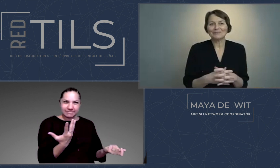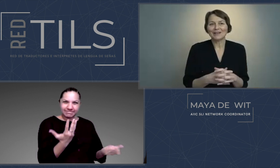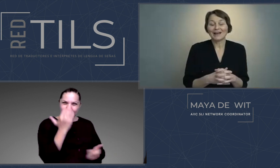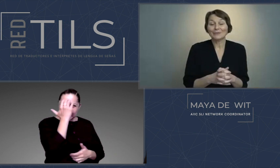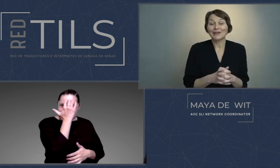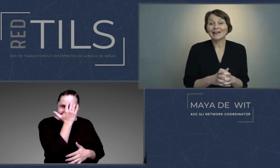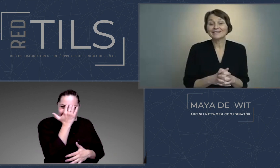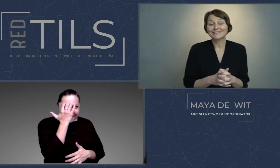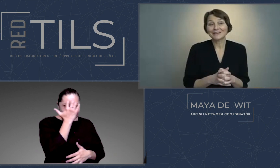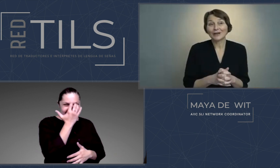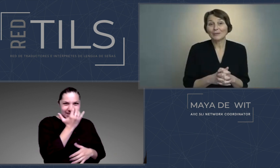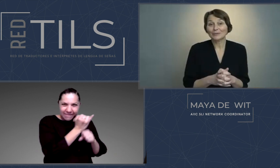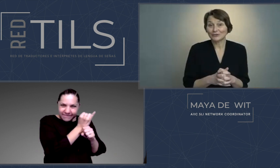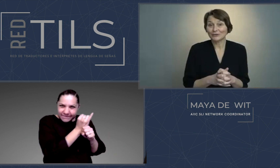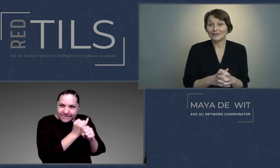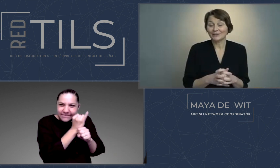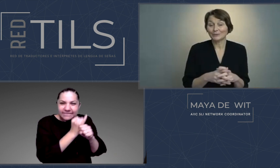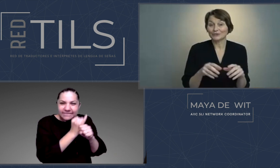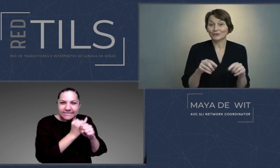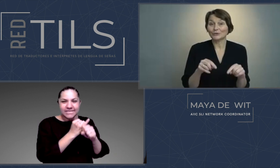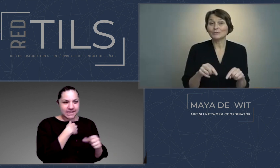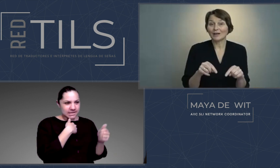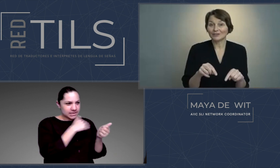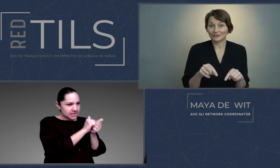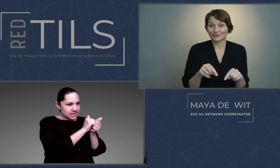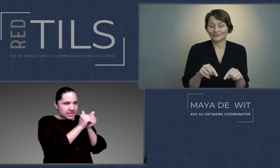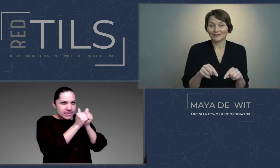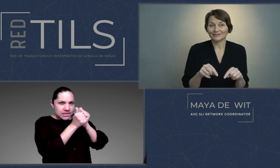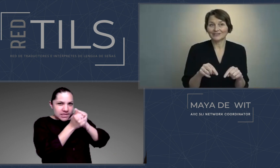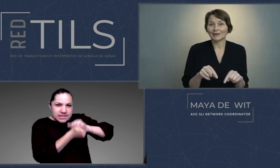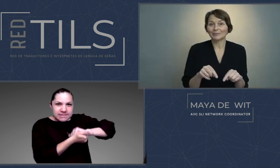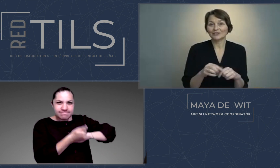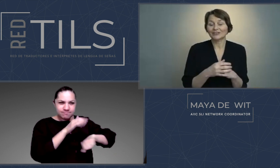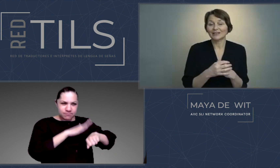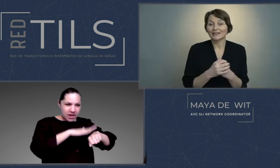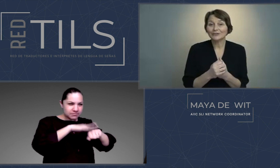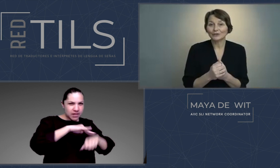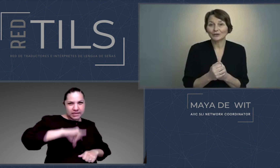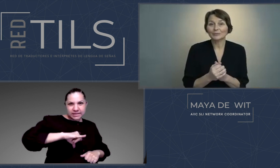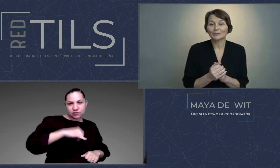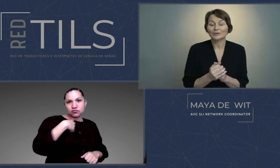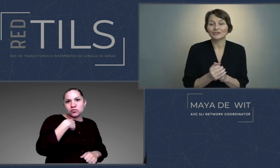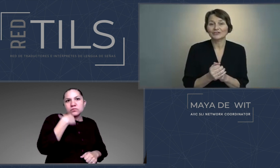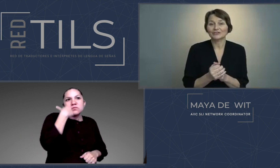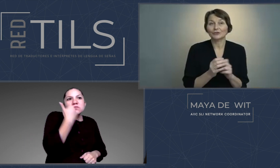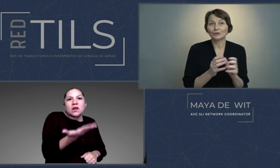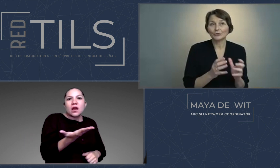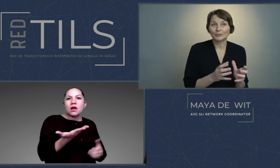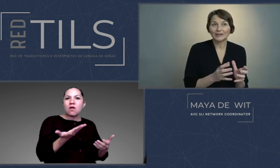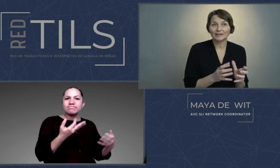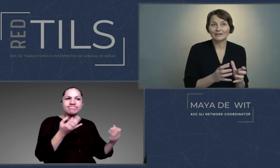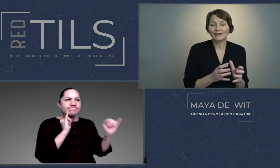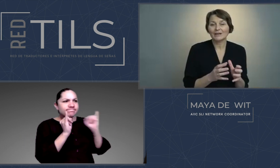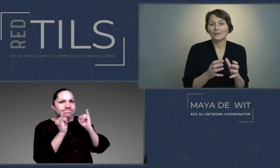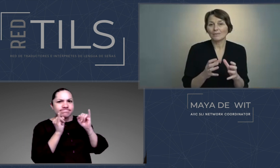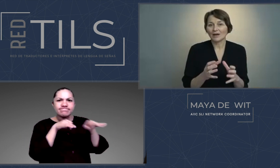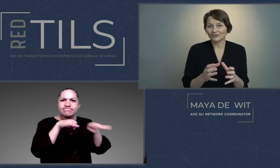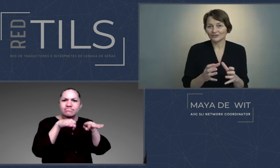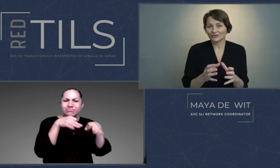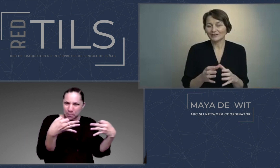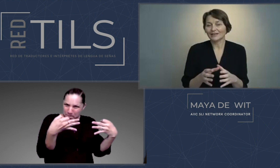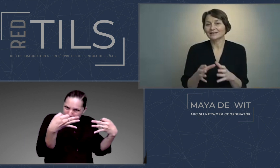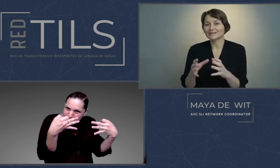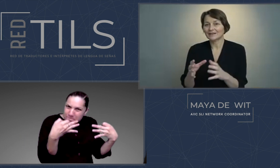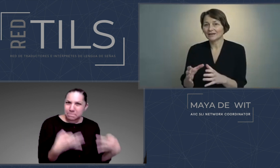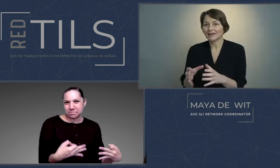las cosas bien, y en la avidez de aprender, ¿no? Entonces, bueno, se acababa de establecer una nueva